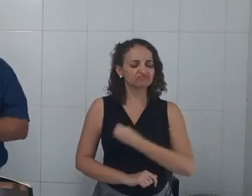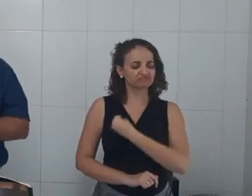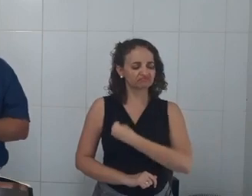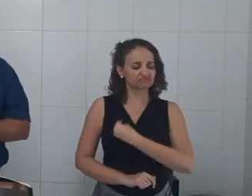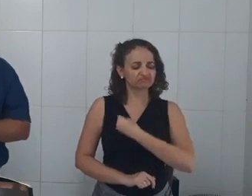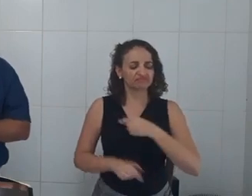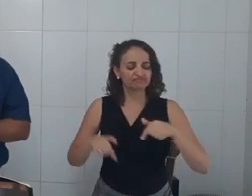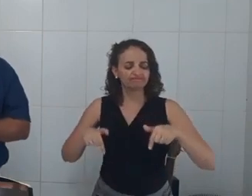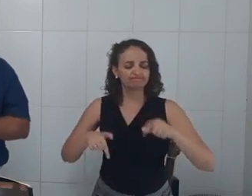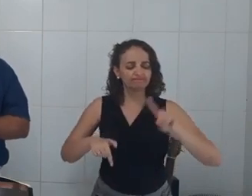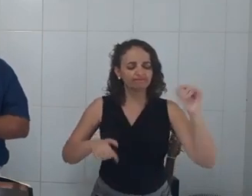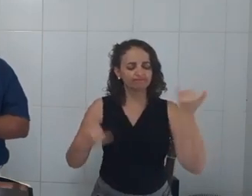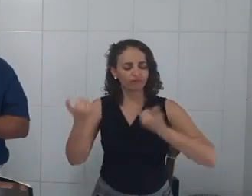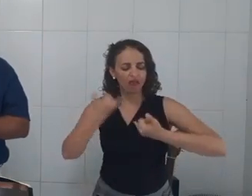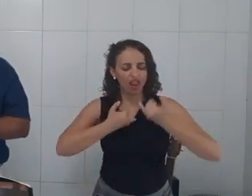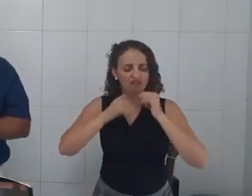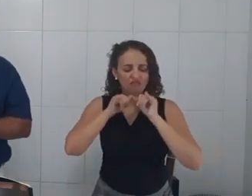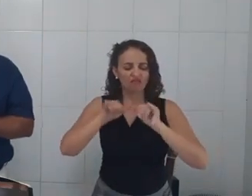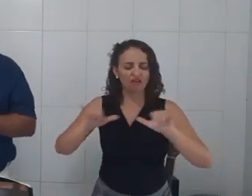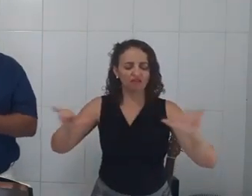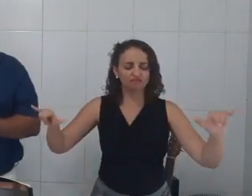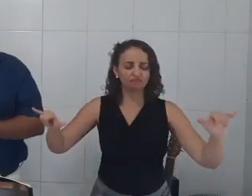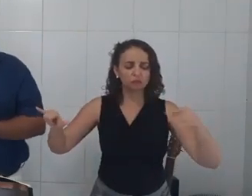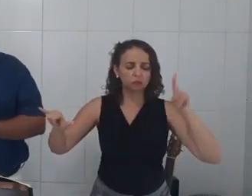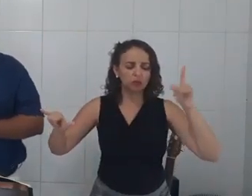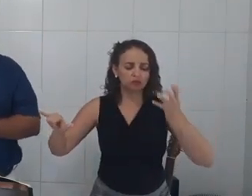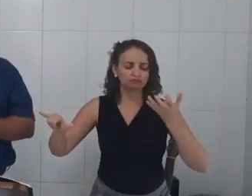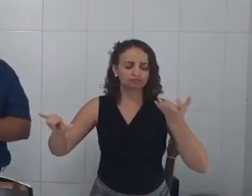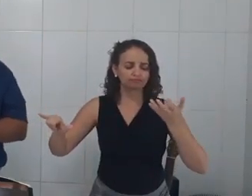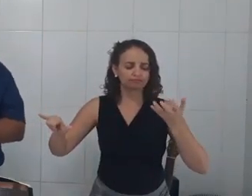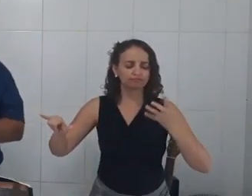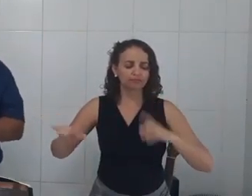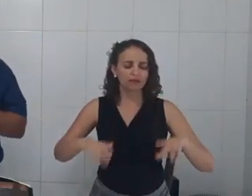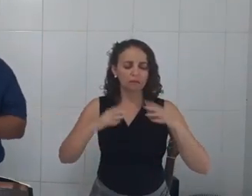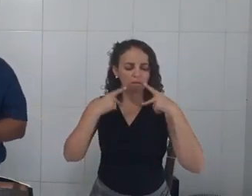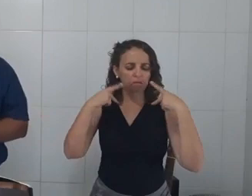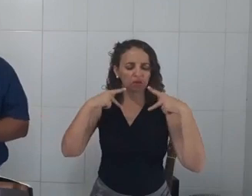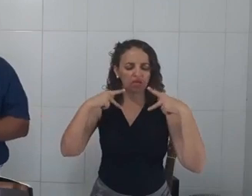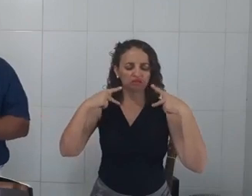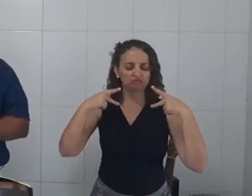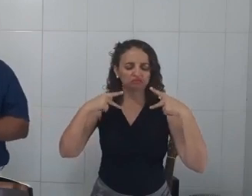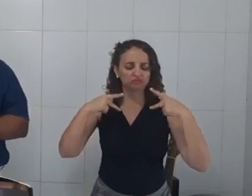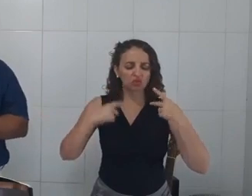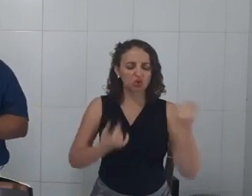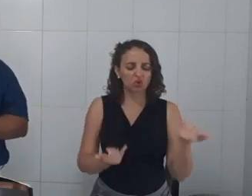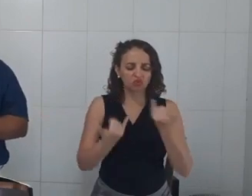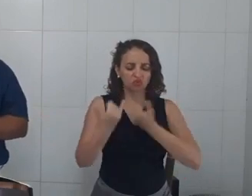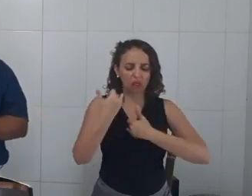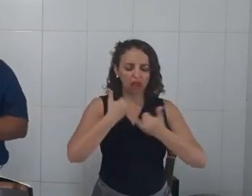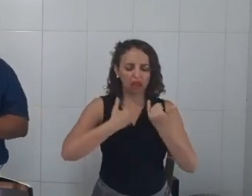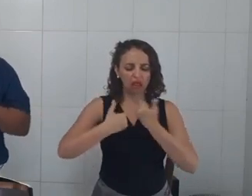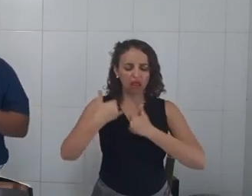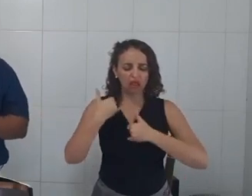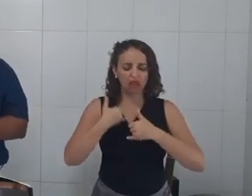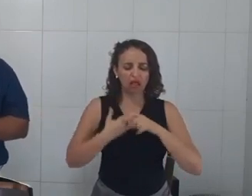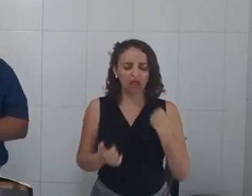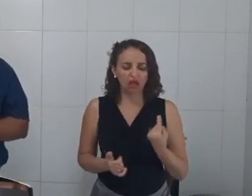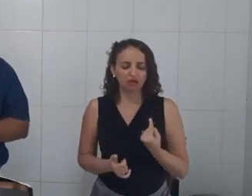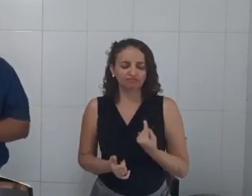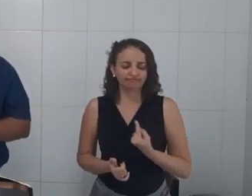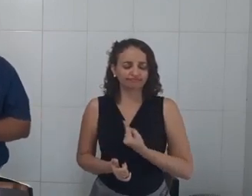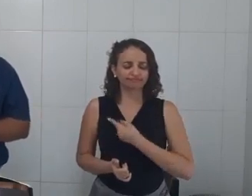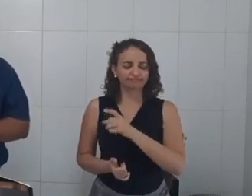Senhor quer falar no meio de nós, ó Pai, que realmente a Tua Palavra possa inundar os nossos corações e que cada